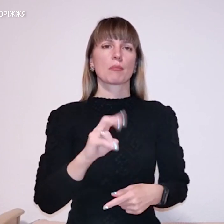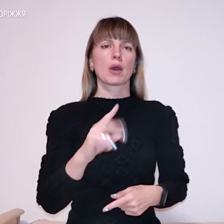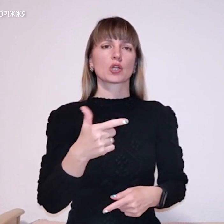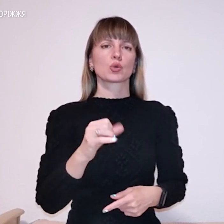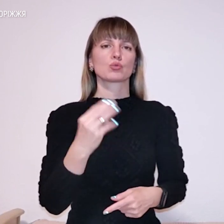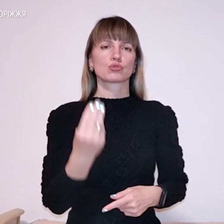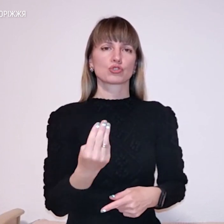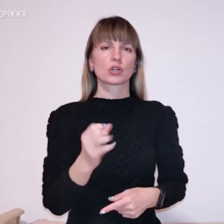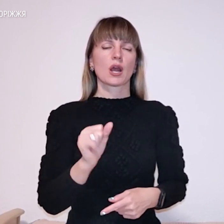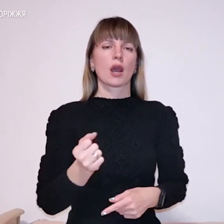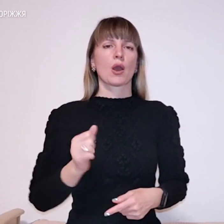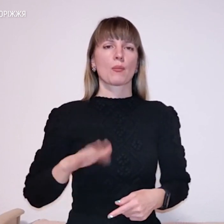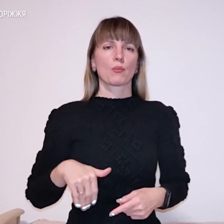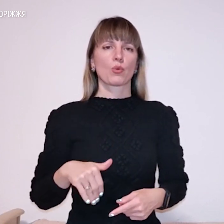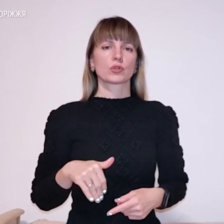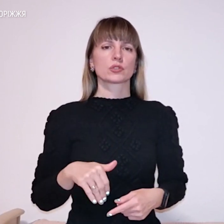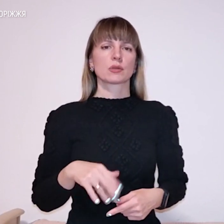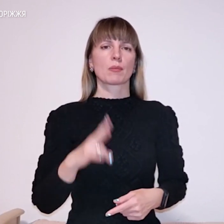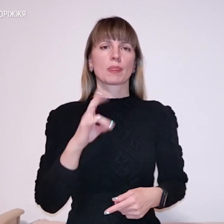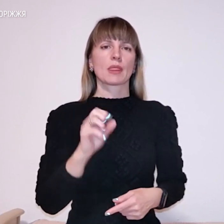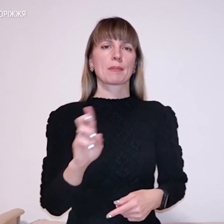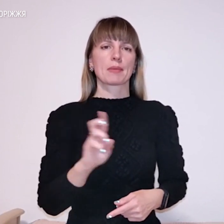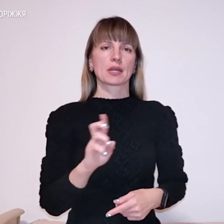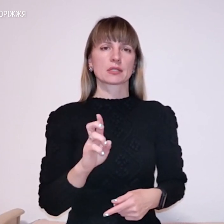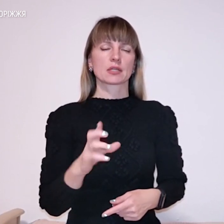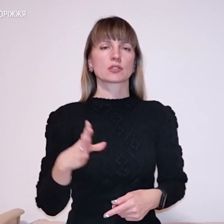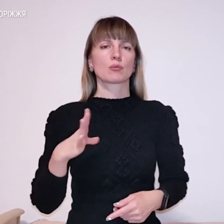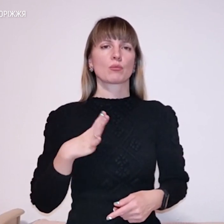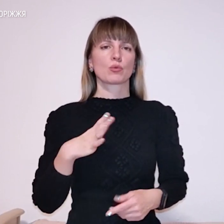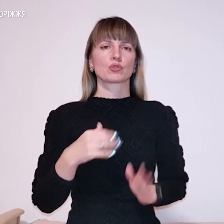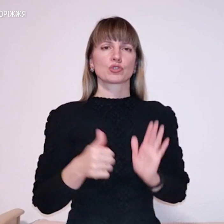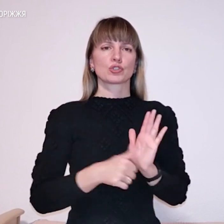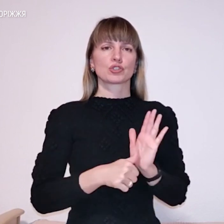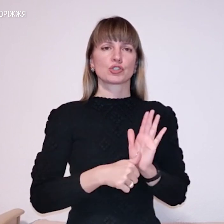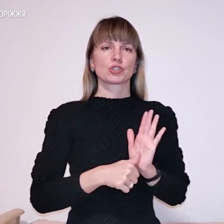а потім на Бердянськ. Да, було шість блокпостів.